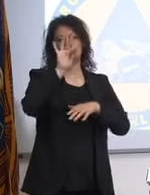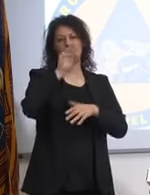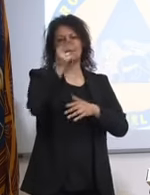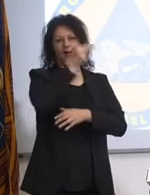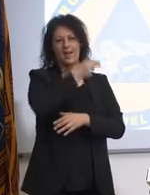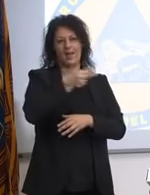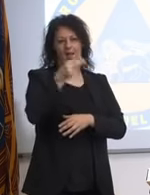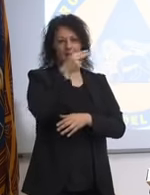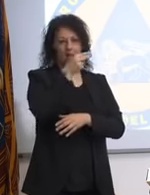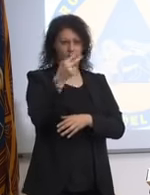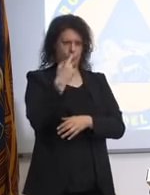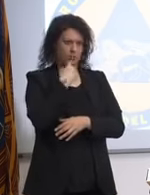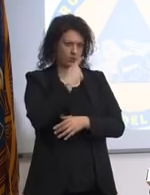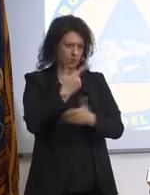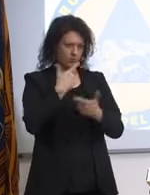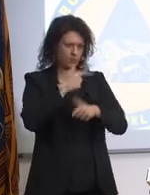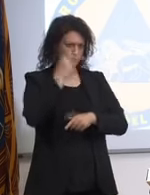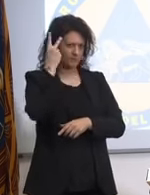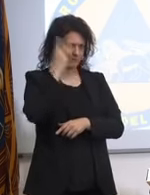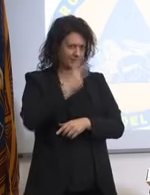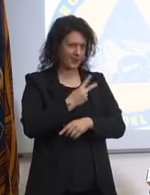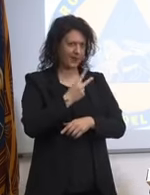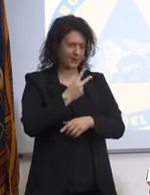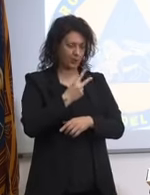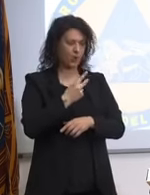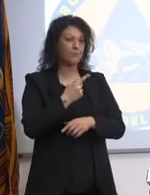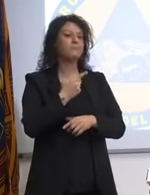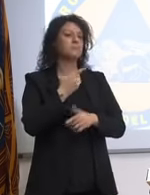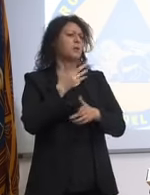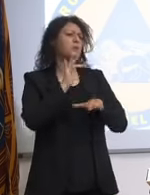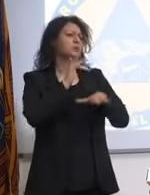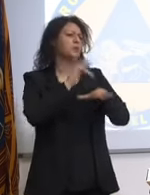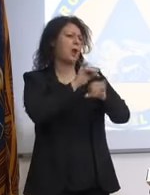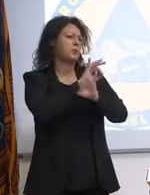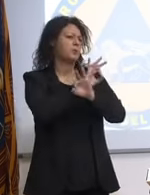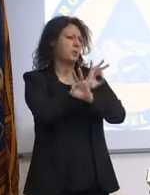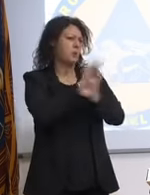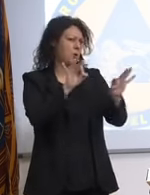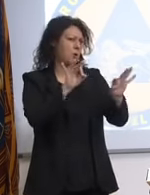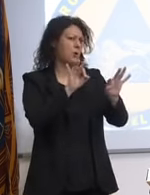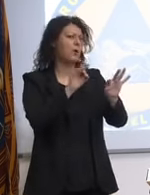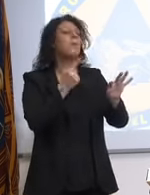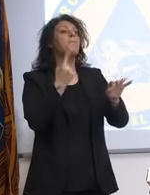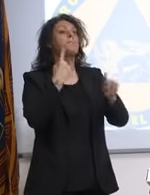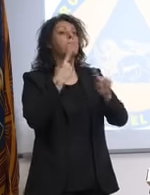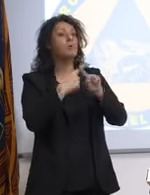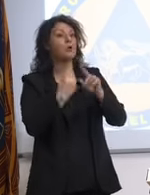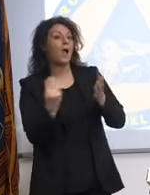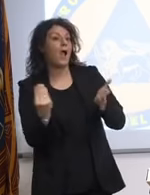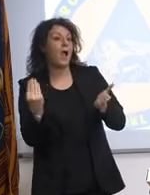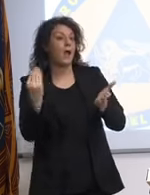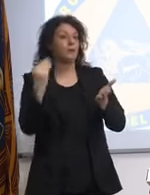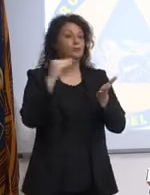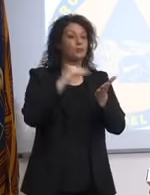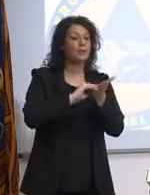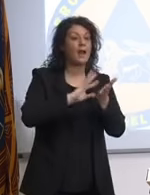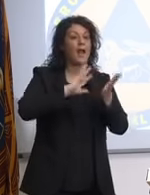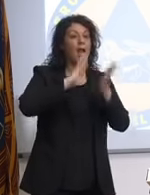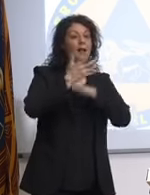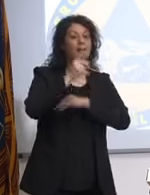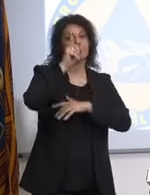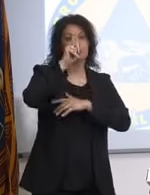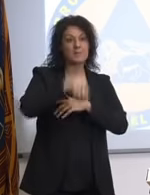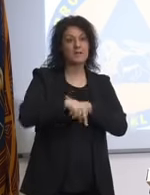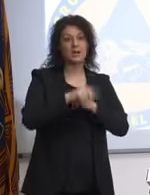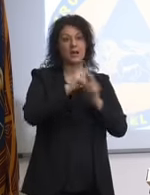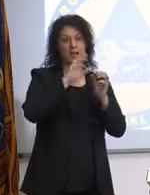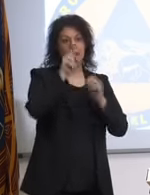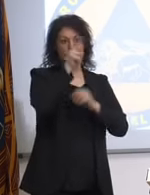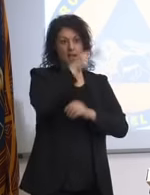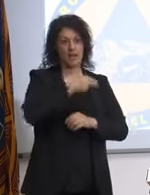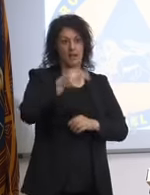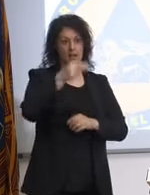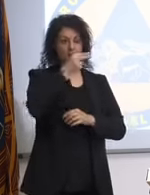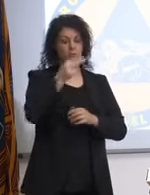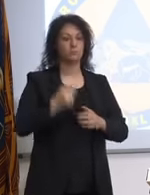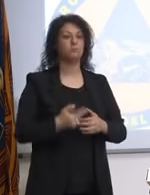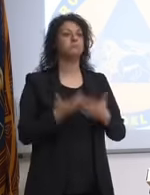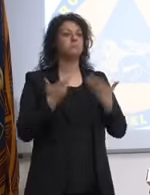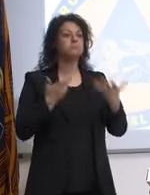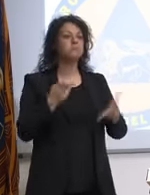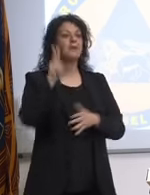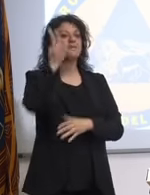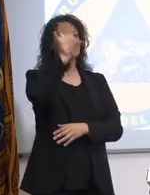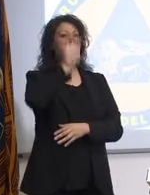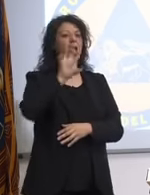dirlo perché è realtà, ai quali ci sommiamo anche questo migliaio di euro. Questo è quello che può dire il Veneto rispetto al